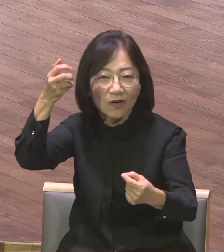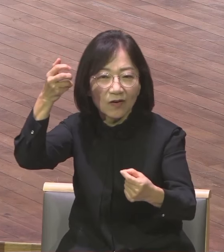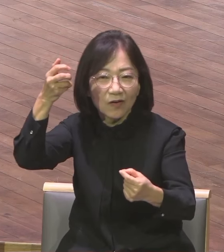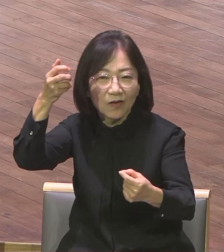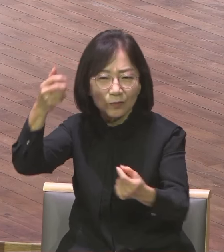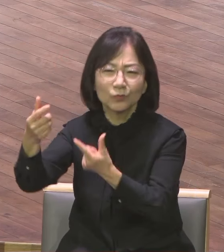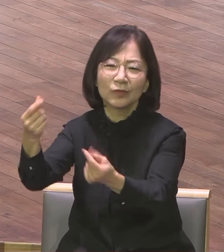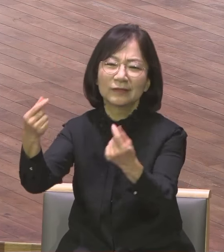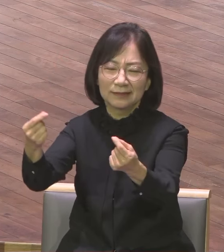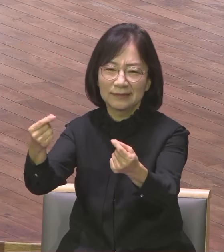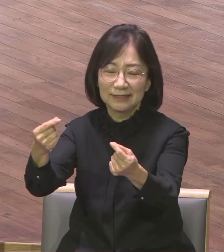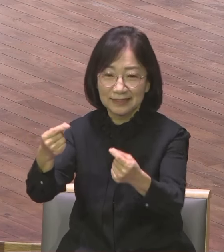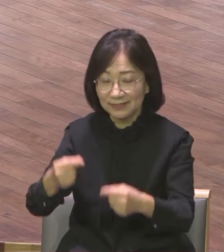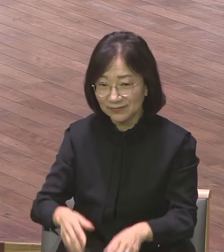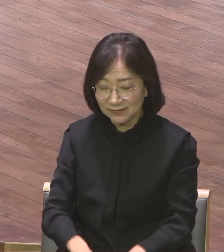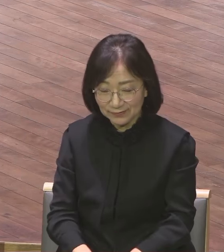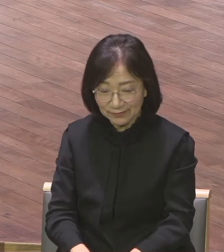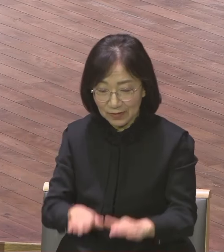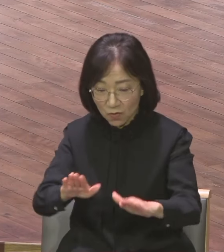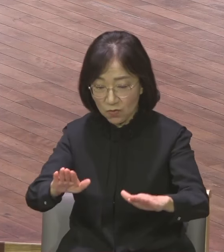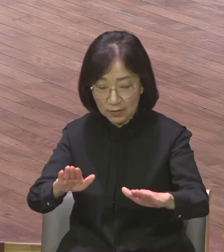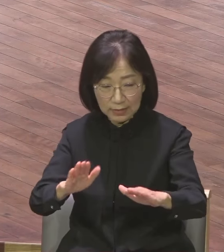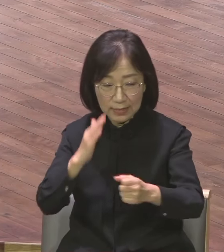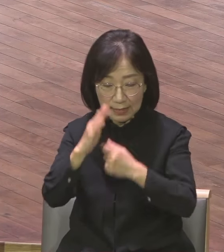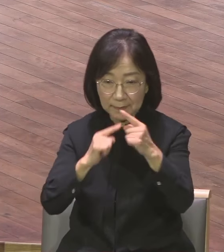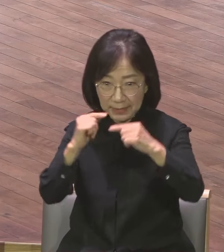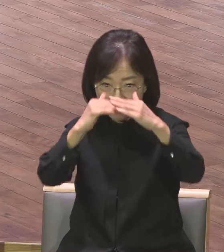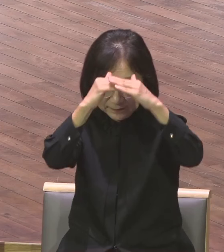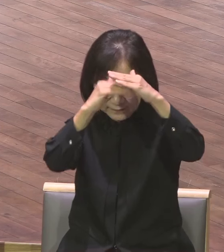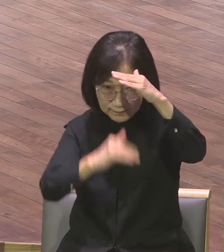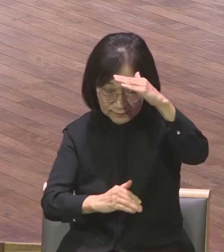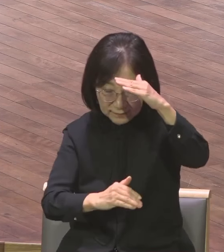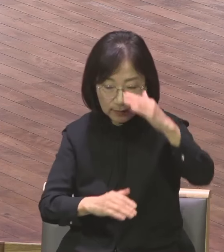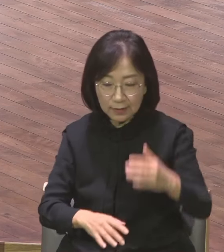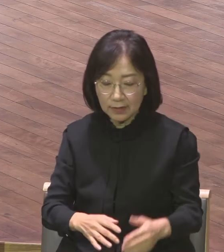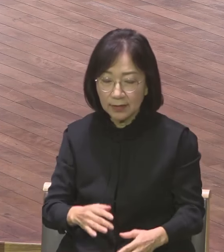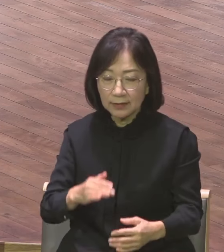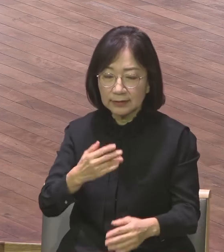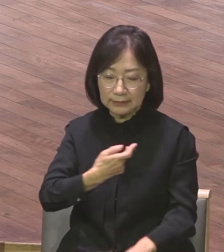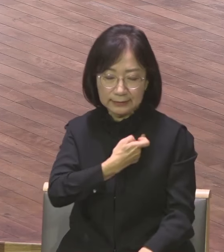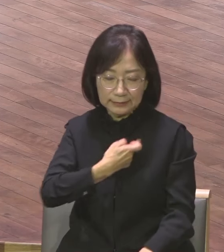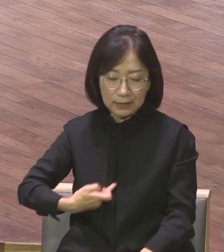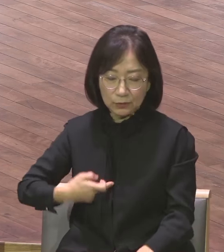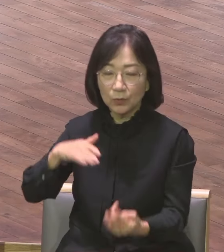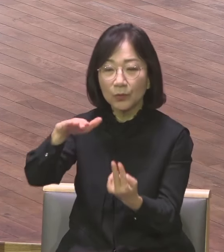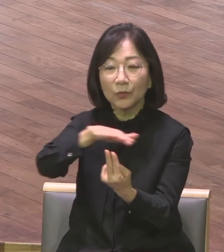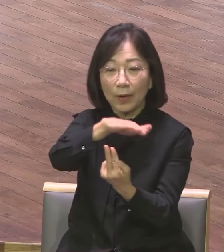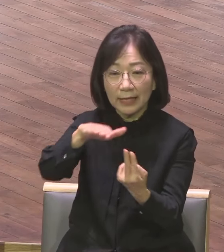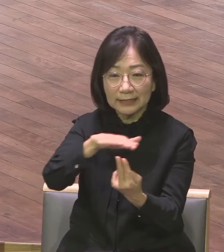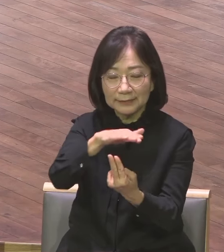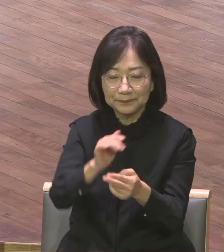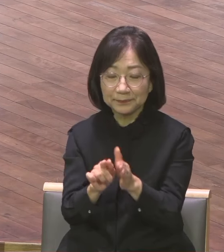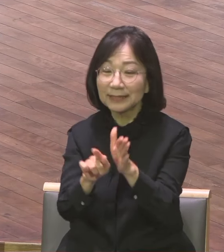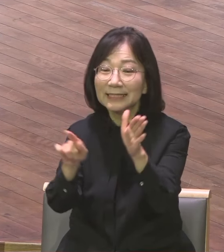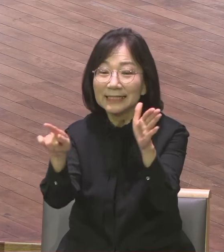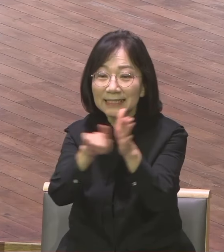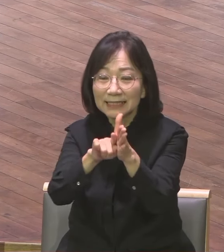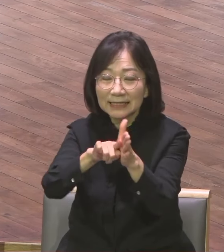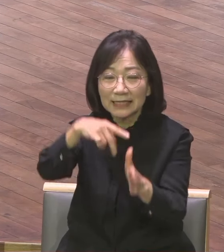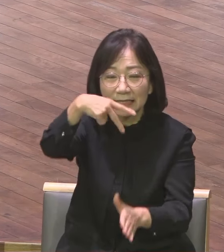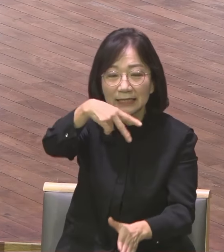나타나고 있습니다. 본문에 보면은 이 사도 요한이 진짜 신앙과 가짜 신앙